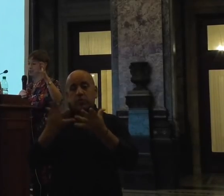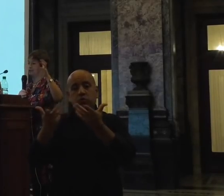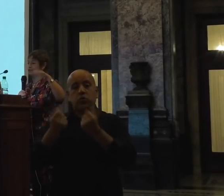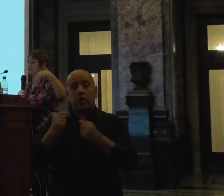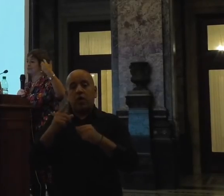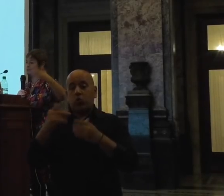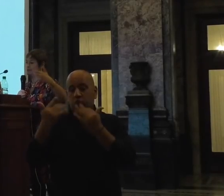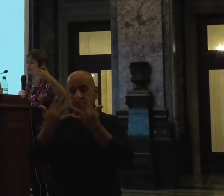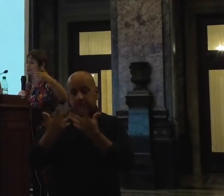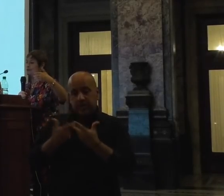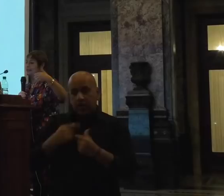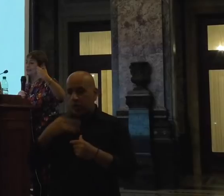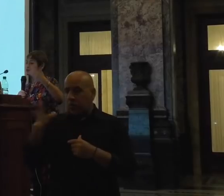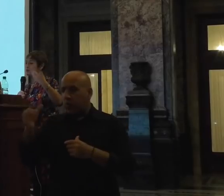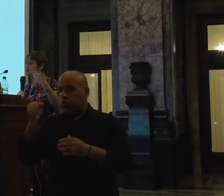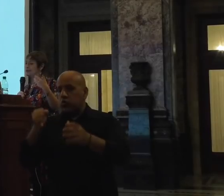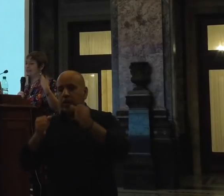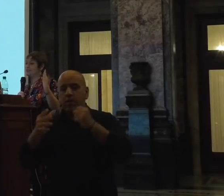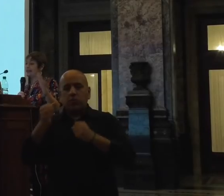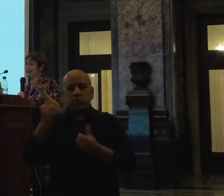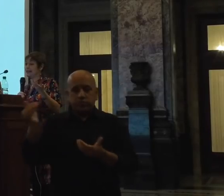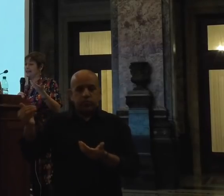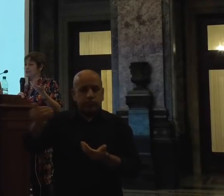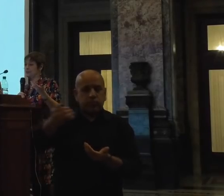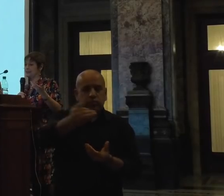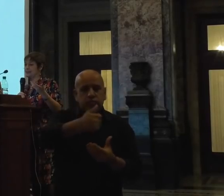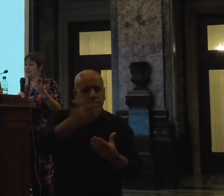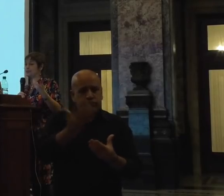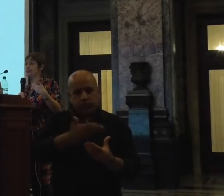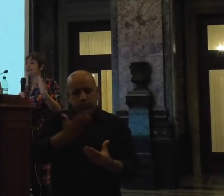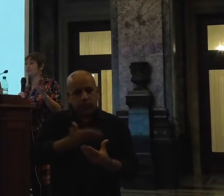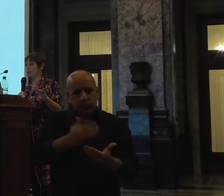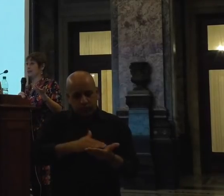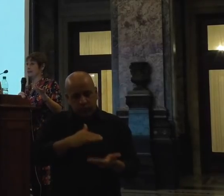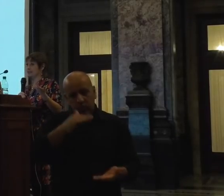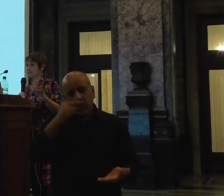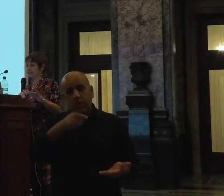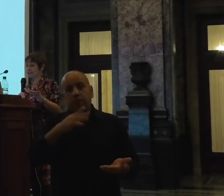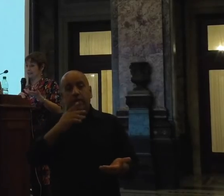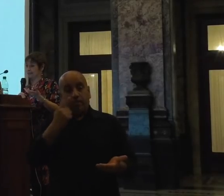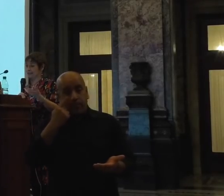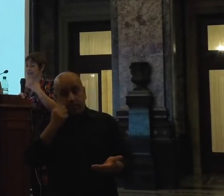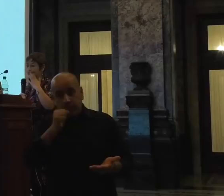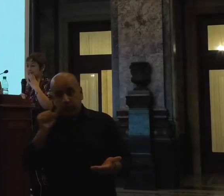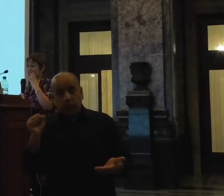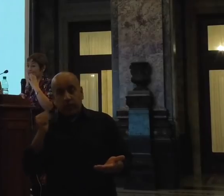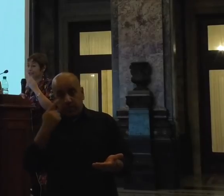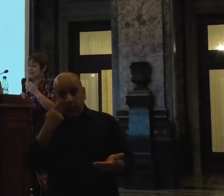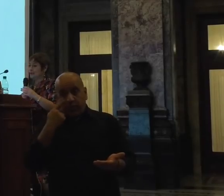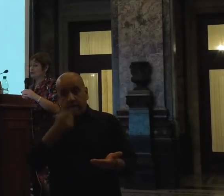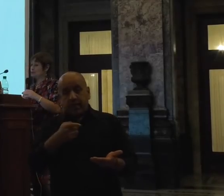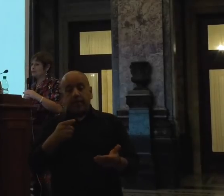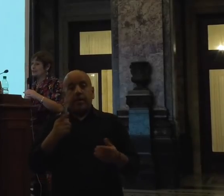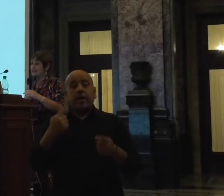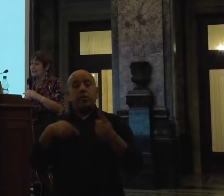nuestros hallazgos y al mismo tiempo son muy útiles para generar hipótesis que puedan ser probadas experimentalmente. Y